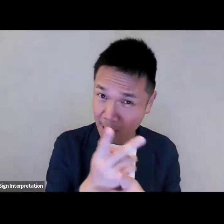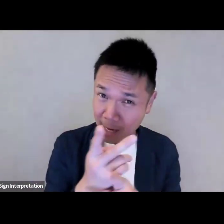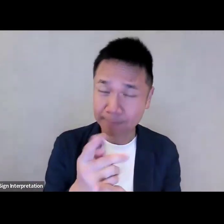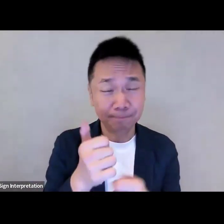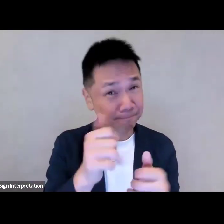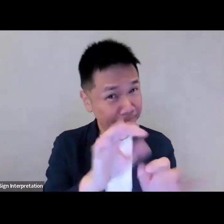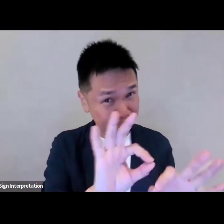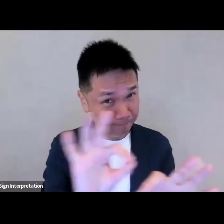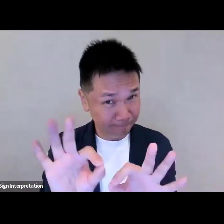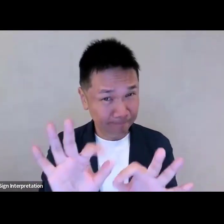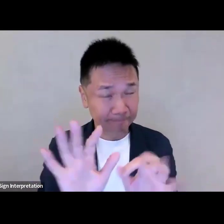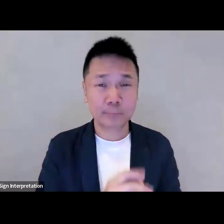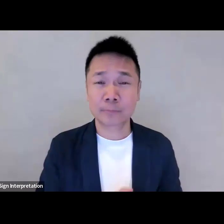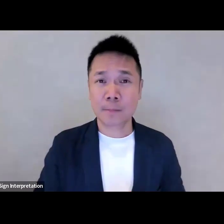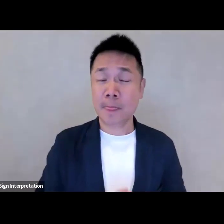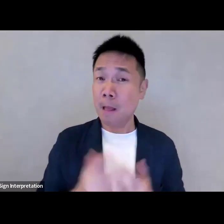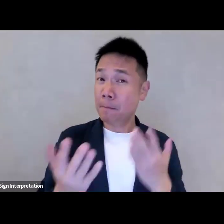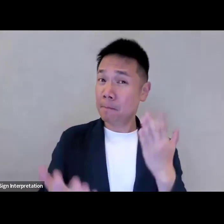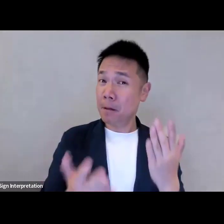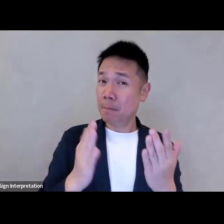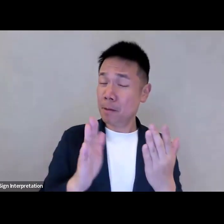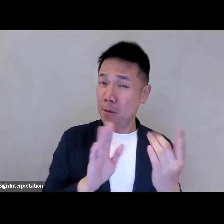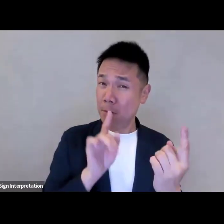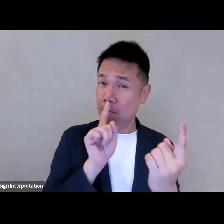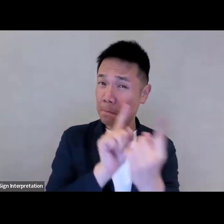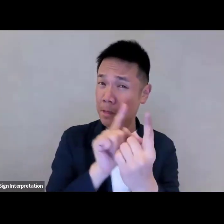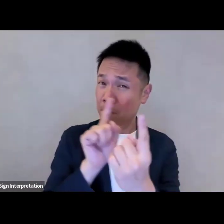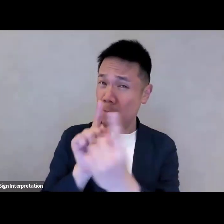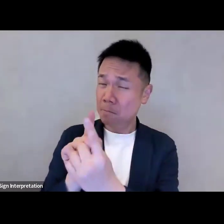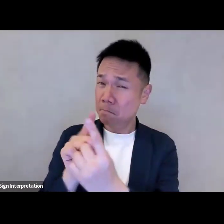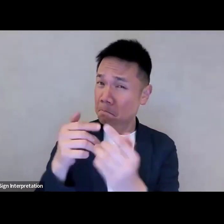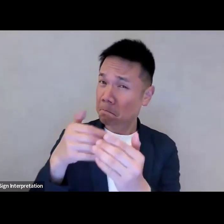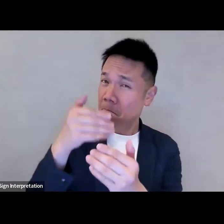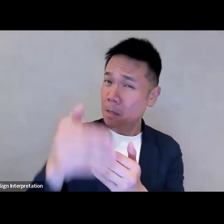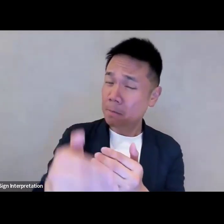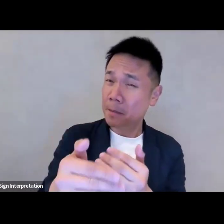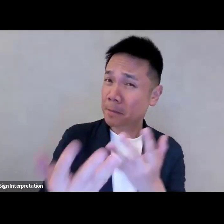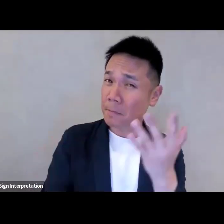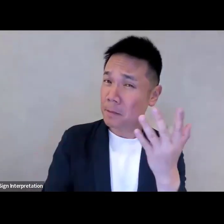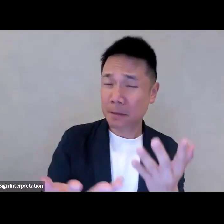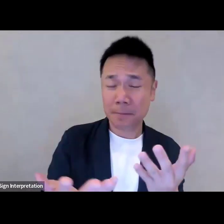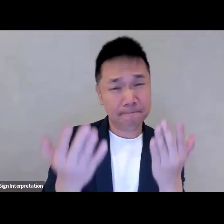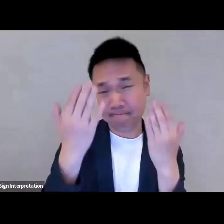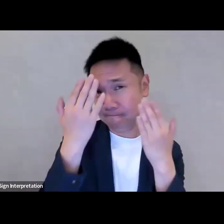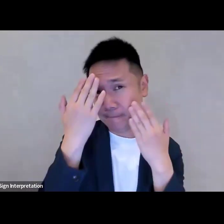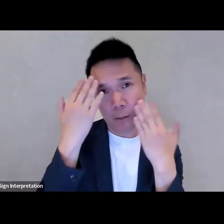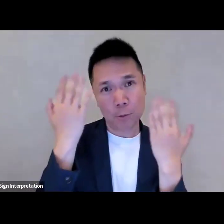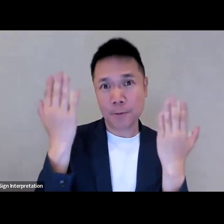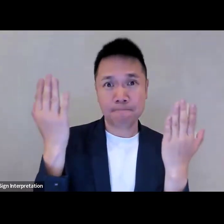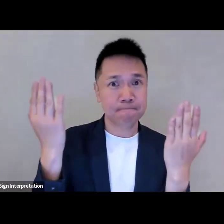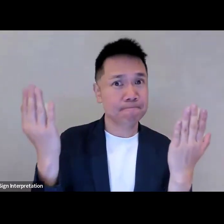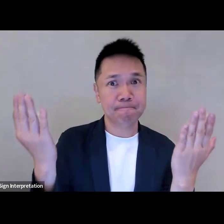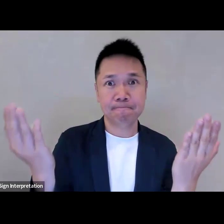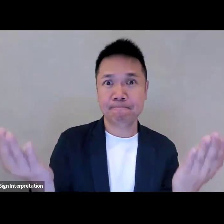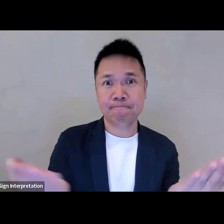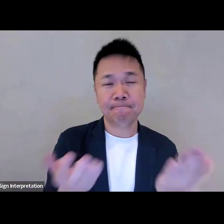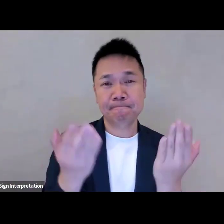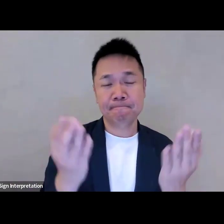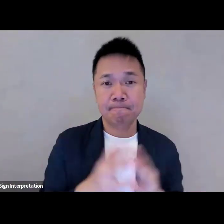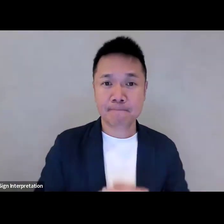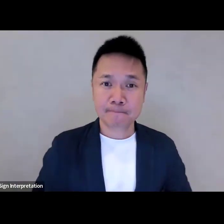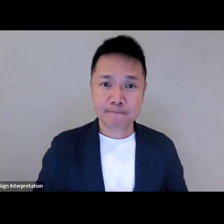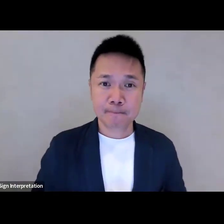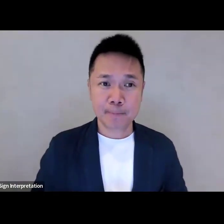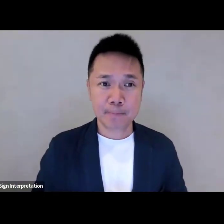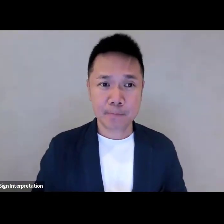还是脸上还是带有微笑跟我说谈话。我也不知